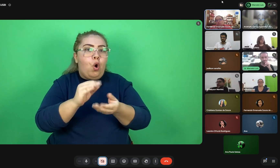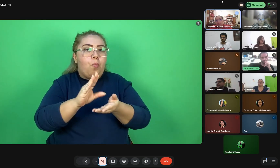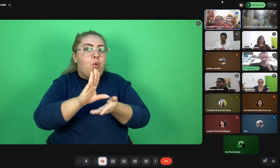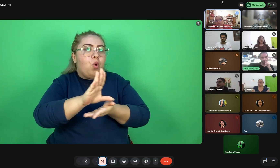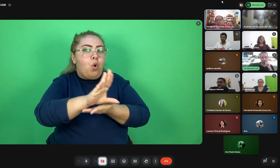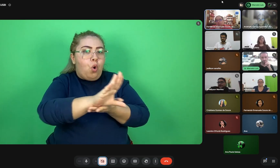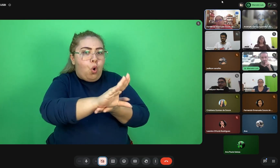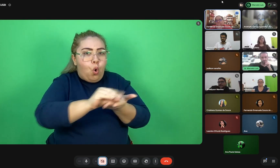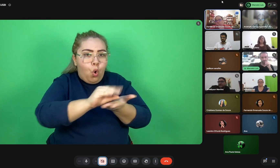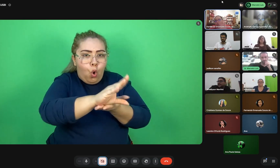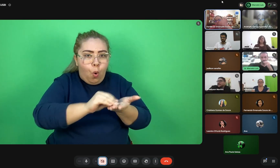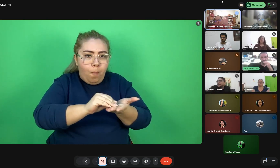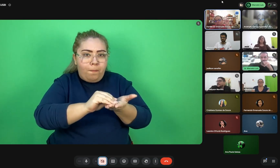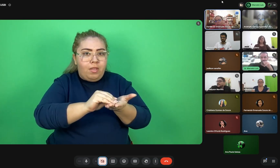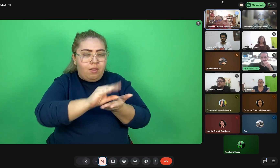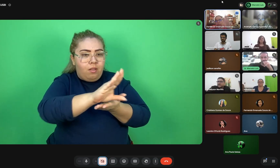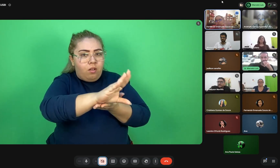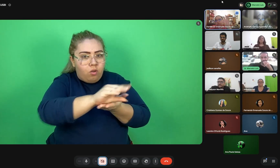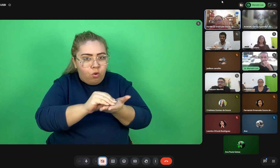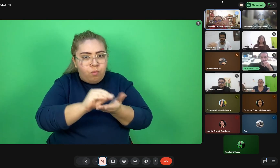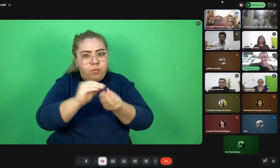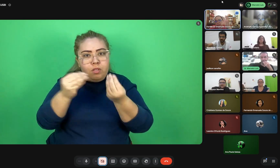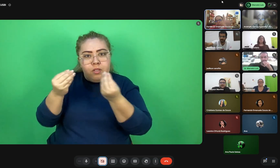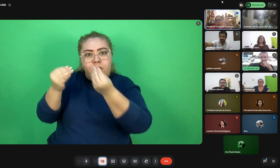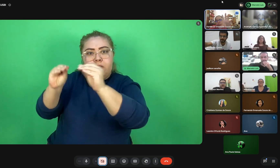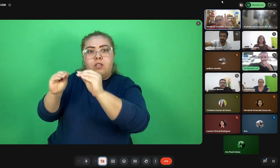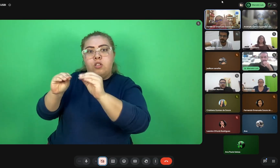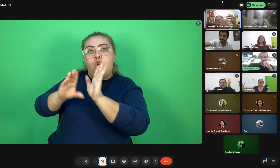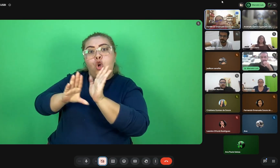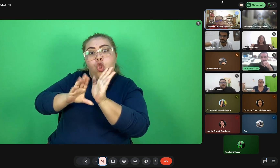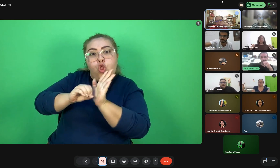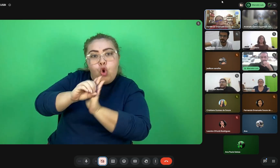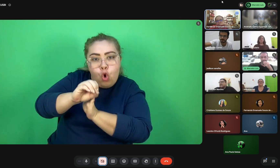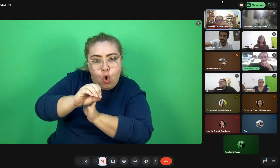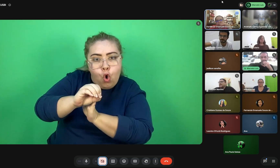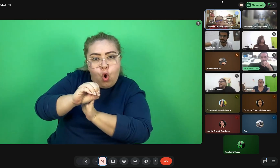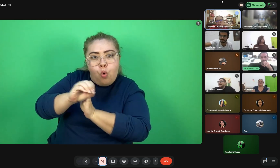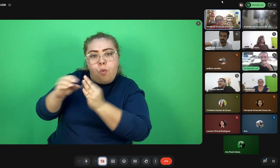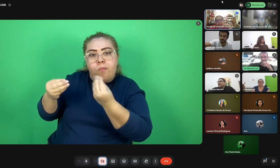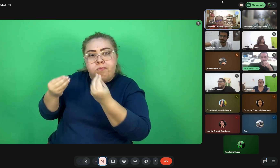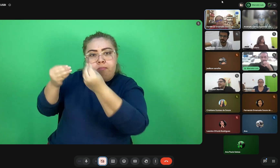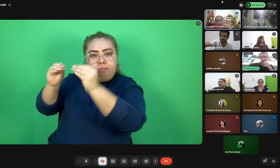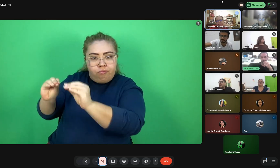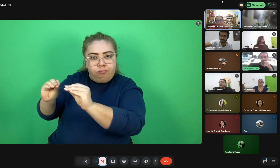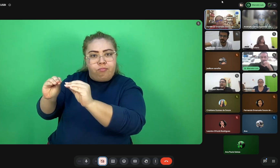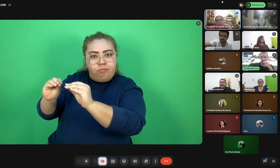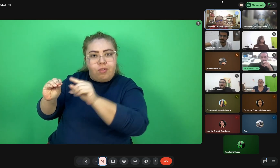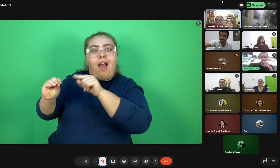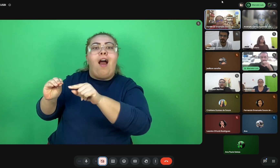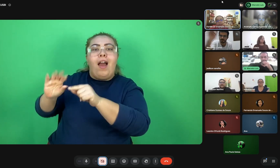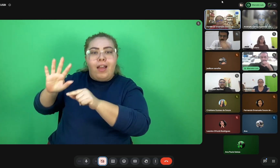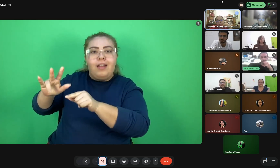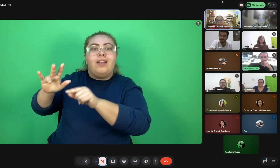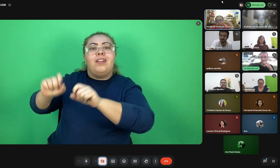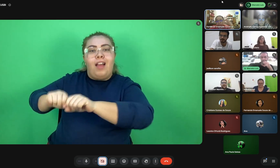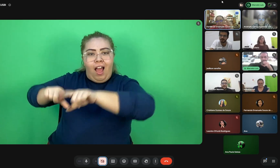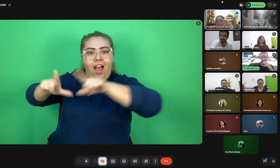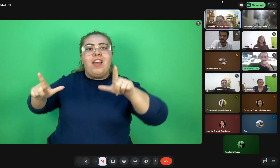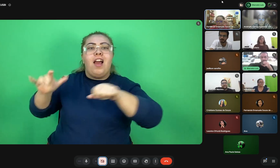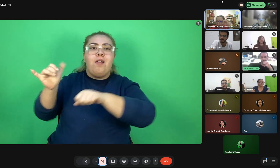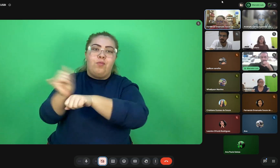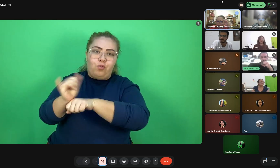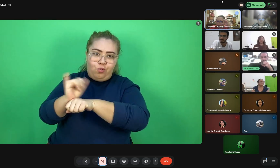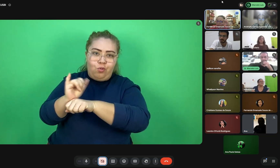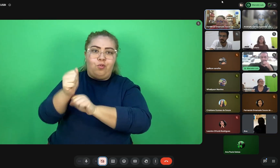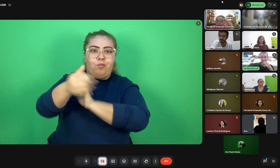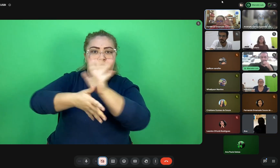lá no Google. Se colocar no YouTube, ele não funciona. Tem que colocar lá no Google e vai abrir no Google, tá? E aí sim dá para fazer. E é importante a gente